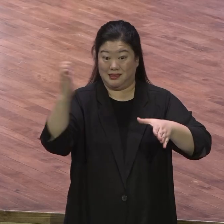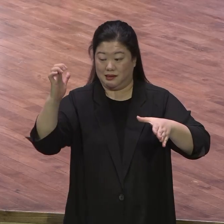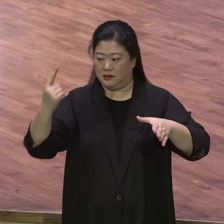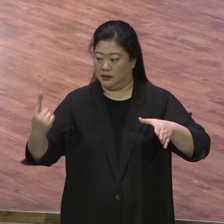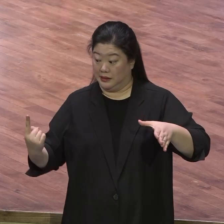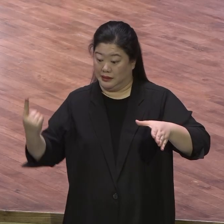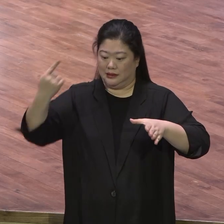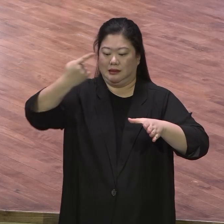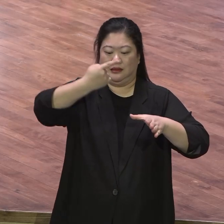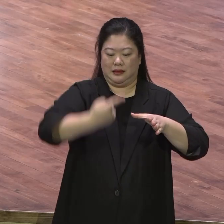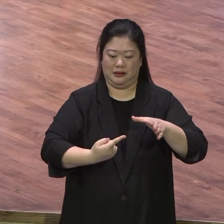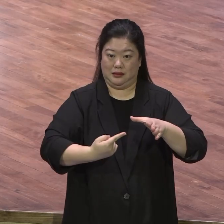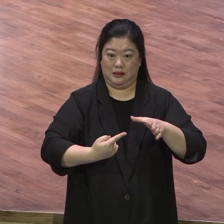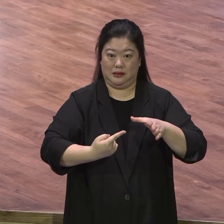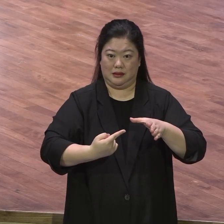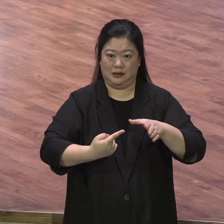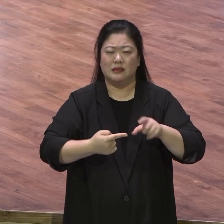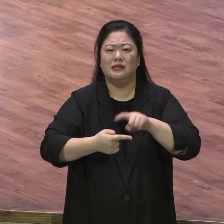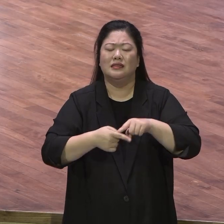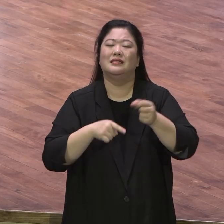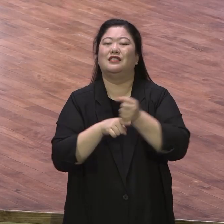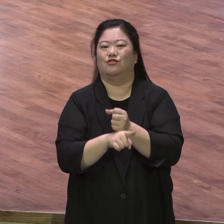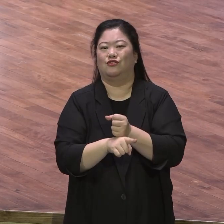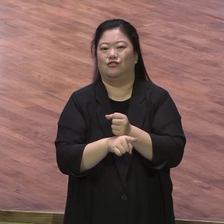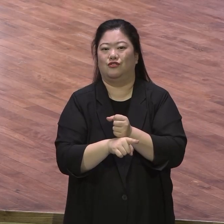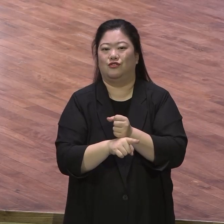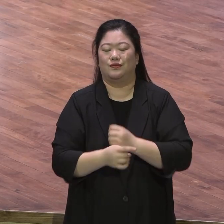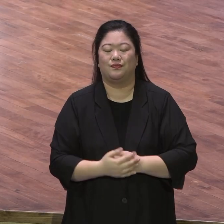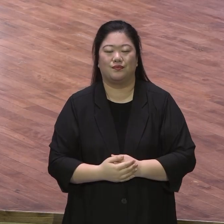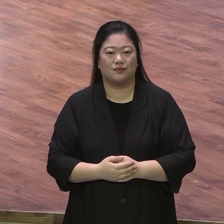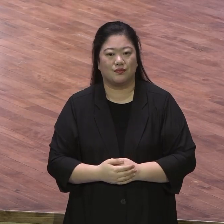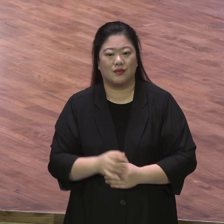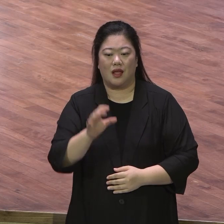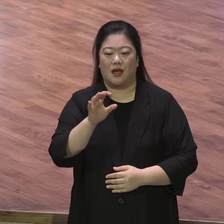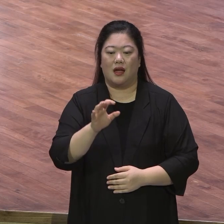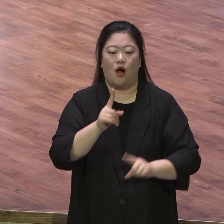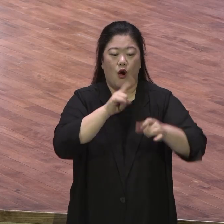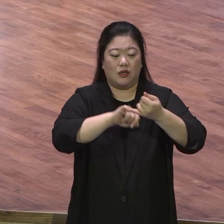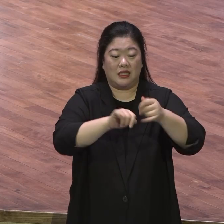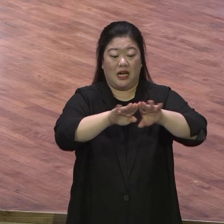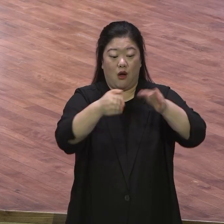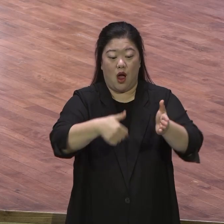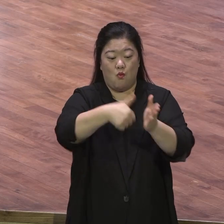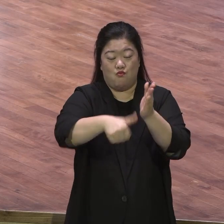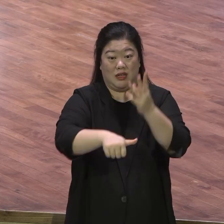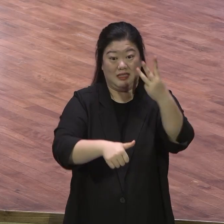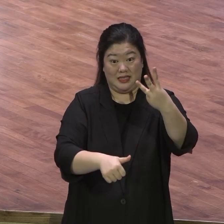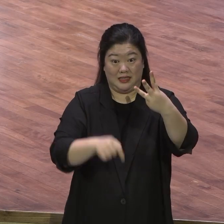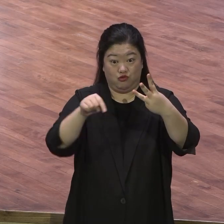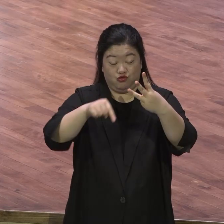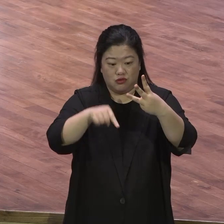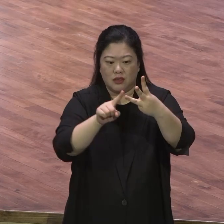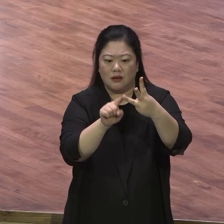한 이유가 이게 나와 있는 거예요 아론의 상난 이 지팡이를 표정으로 삼아서 더 이상